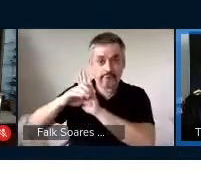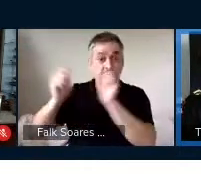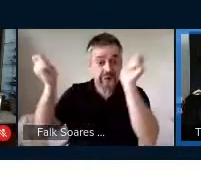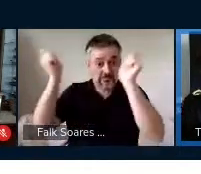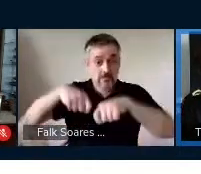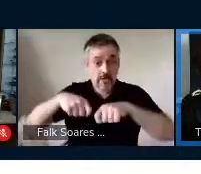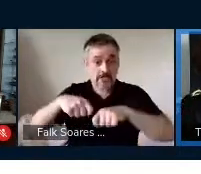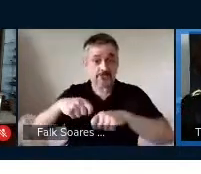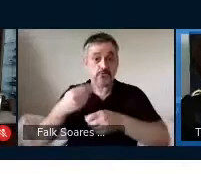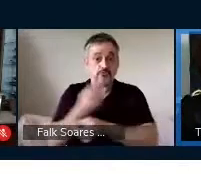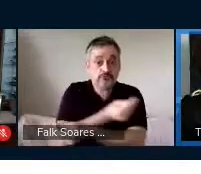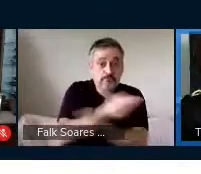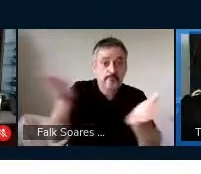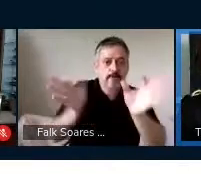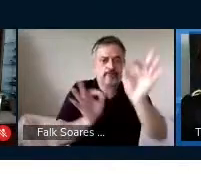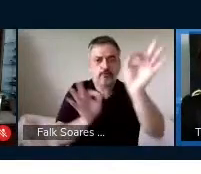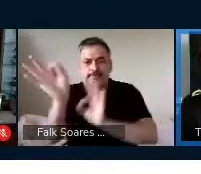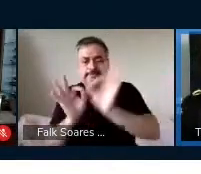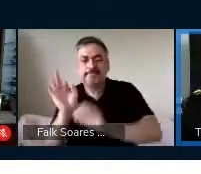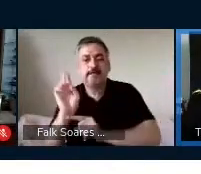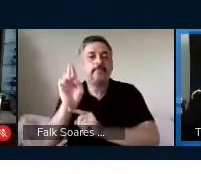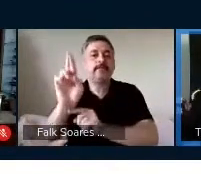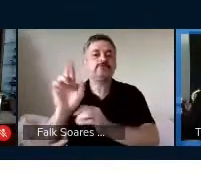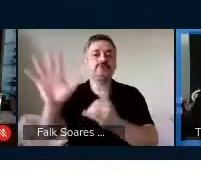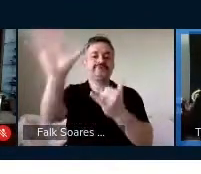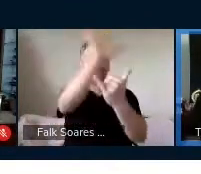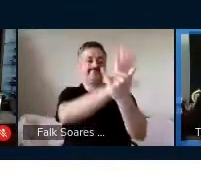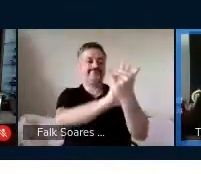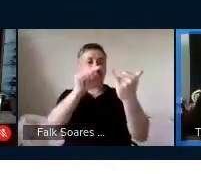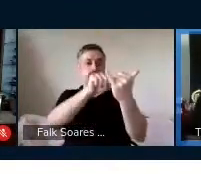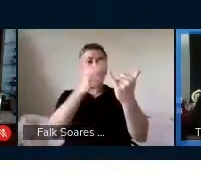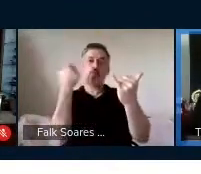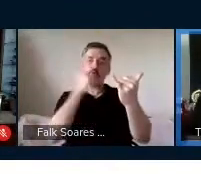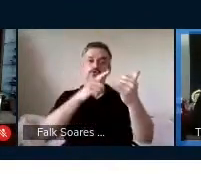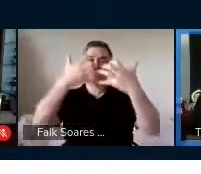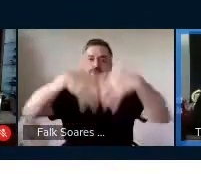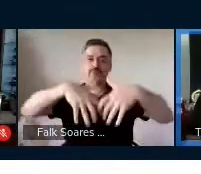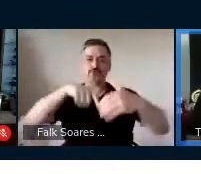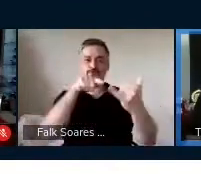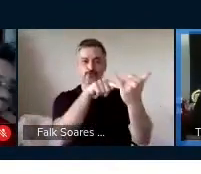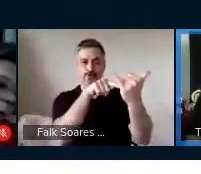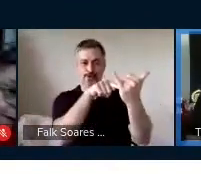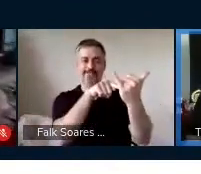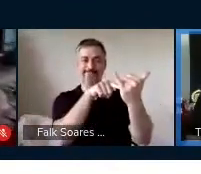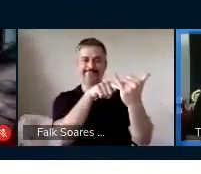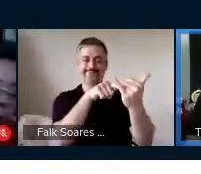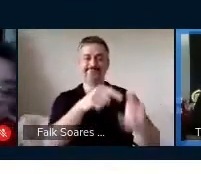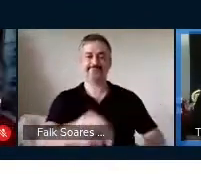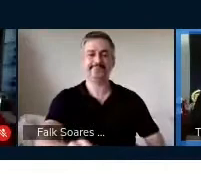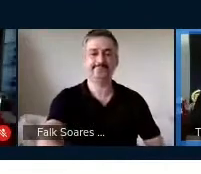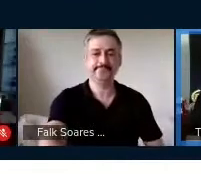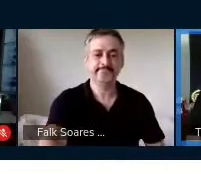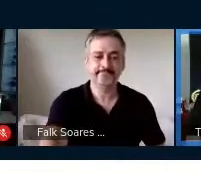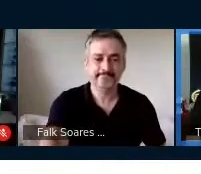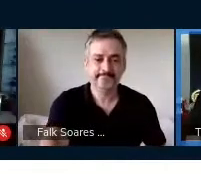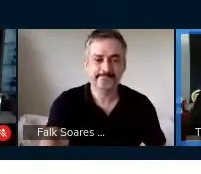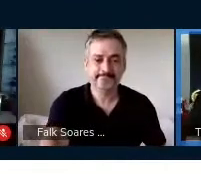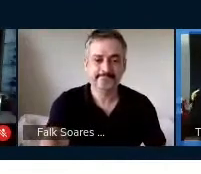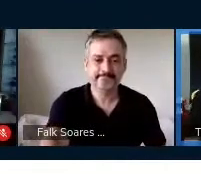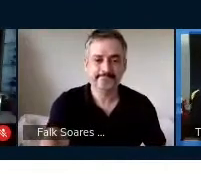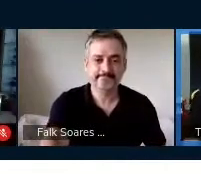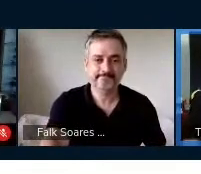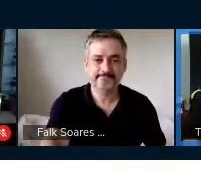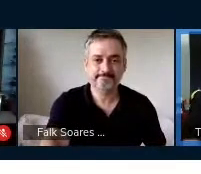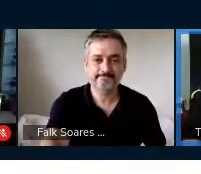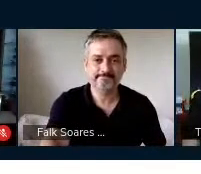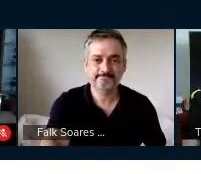por essa pesquisa sobre o TCT, que é capaz de construir, organizar e apresentar estruturas sintáticas